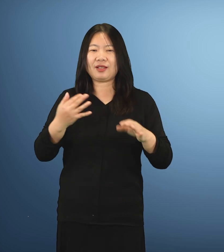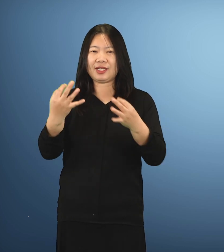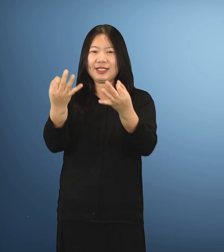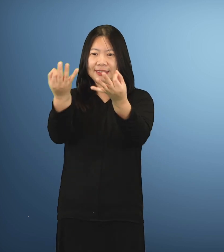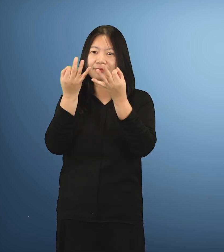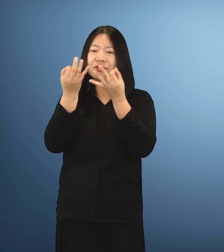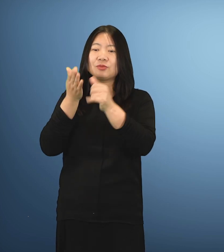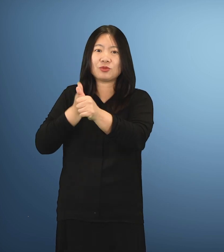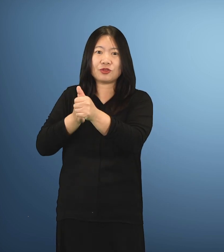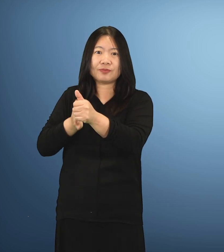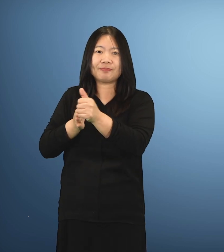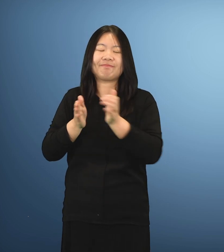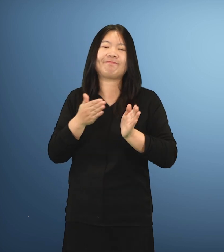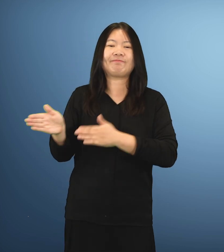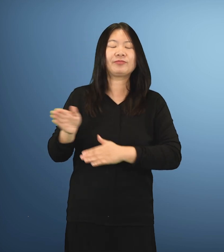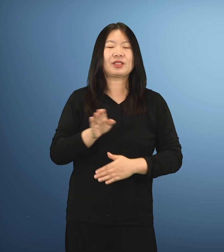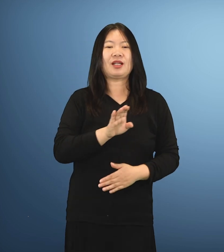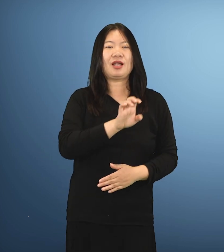마가복음이나 누가복음은